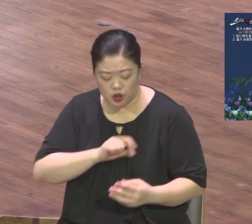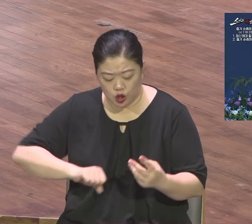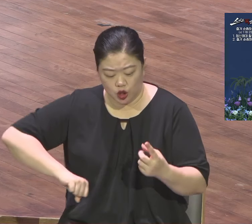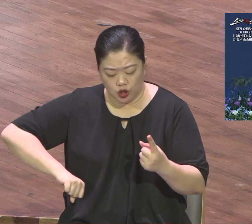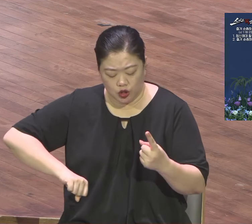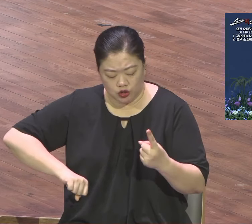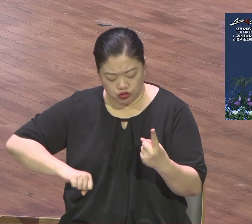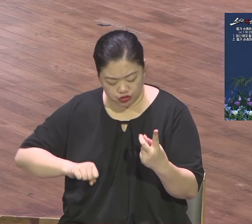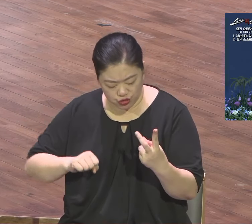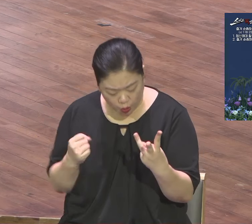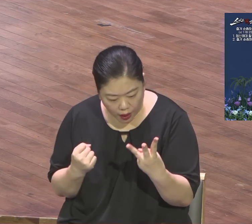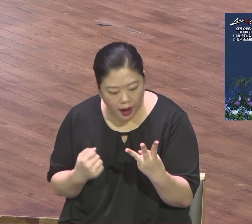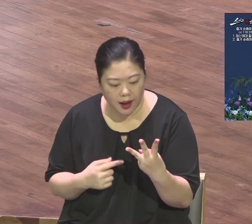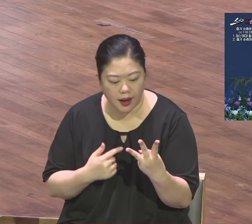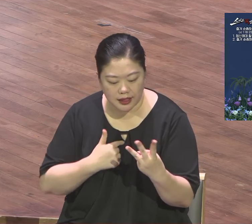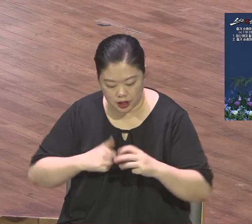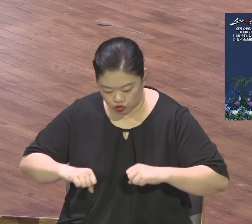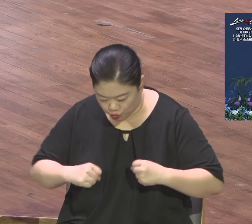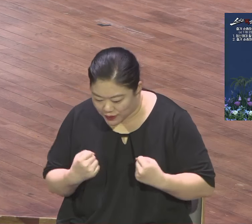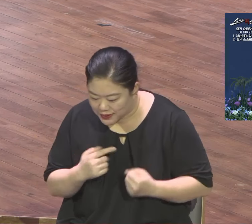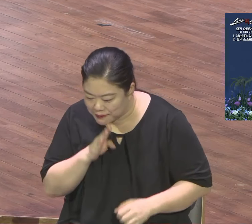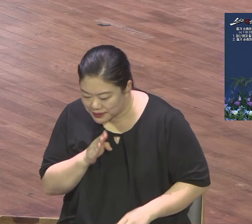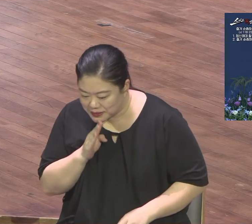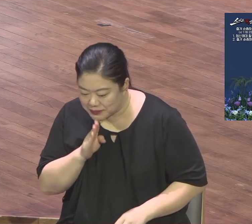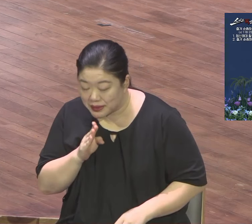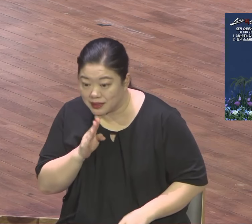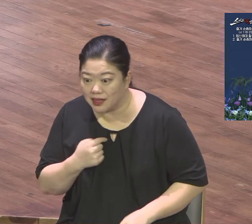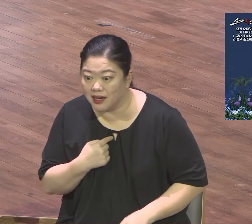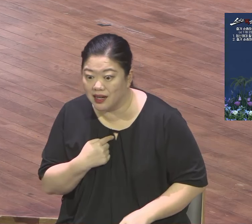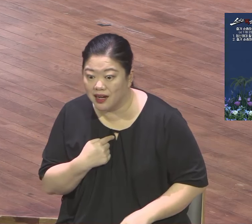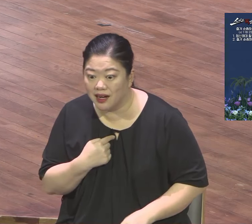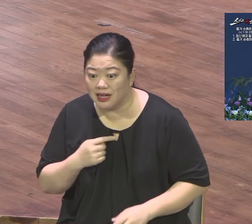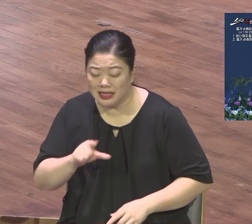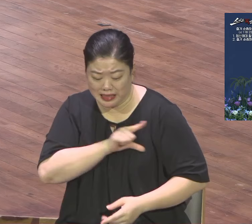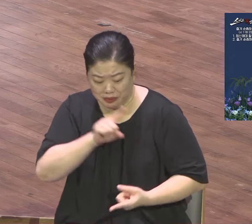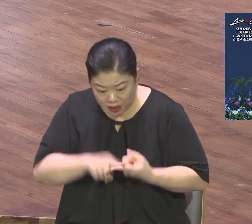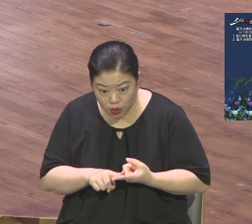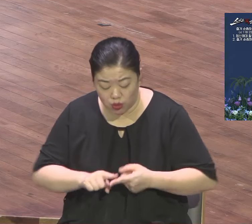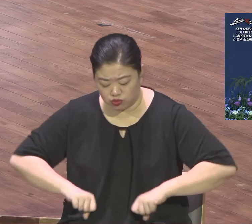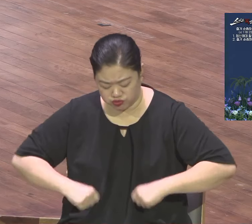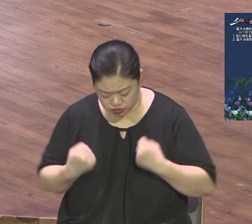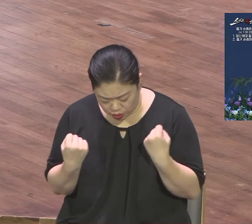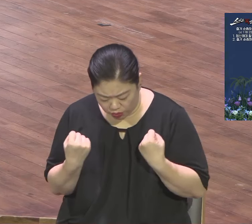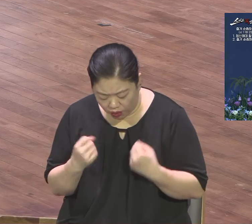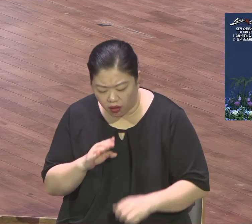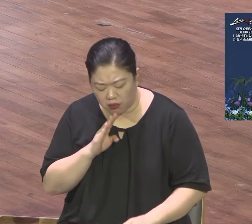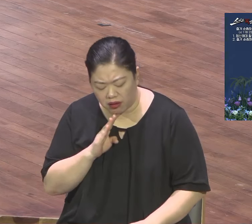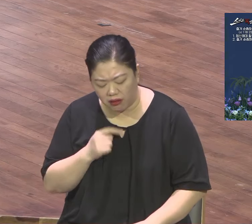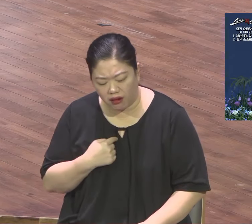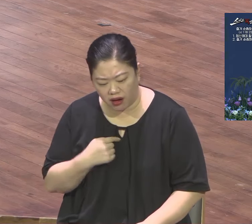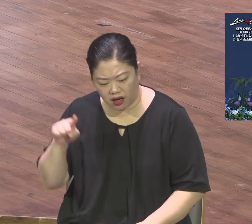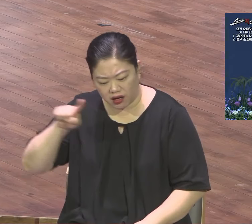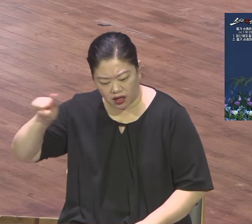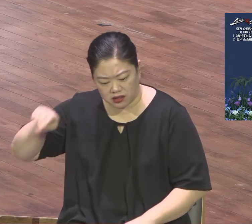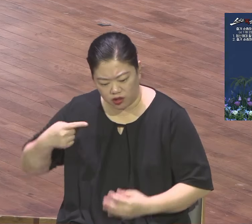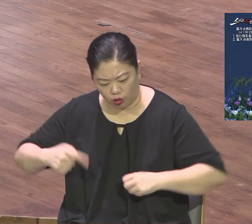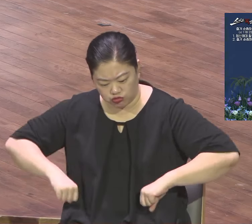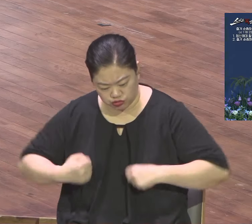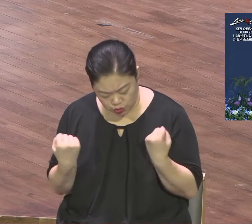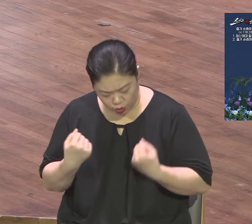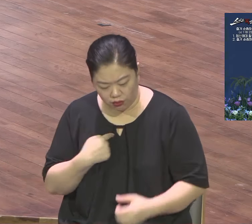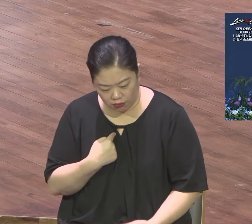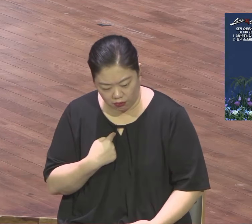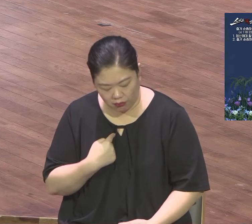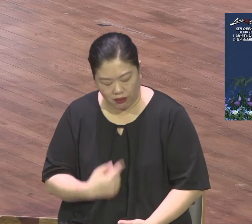대항만 합니까? 하나님 내 이름도 나도 순종 좀 하는 삶을 살지도록 내 이름을 순종으로 바꿔 주옵소서. 그래서 성경이